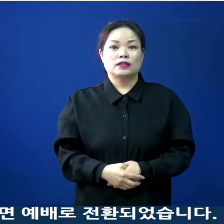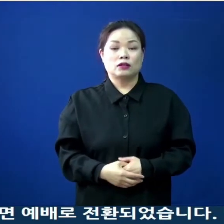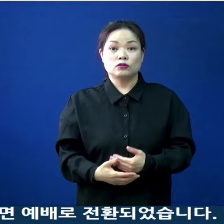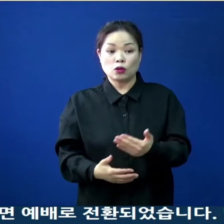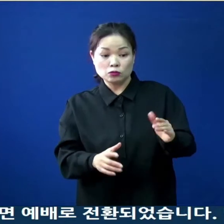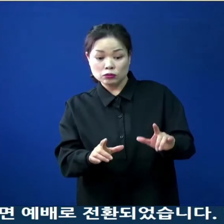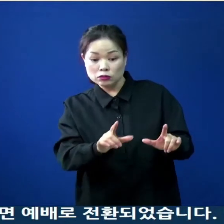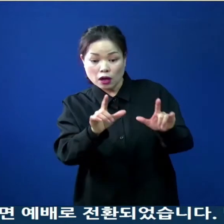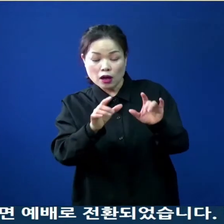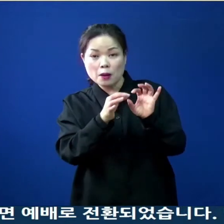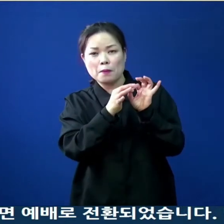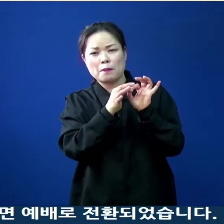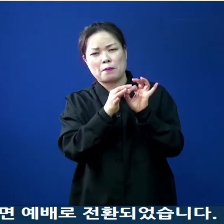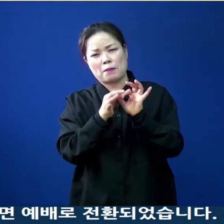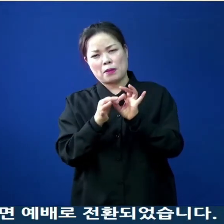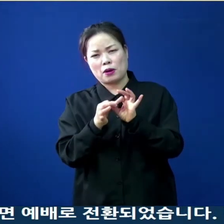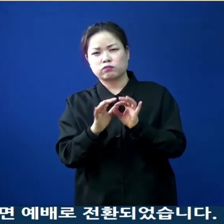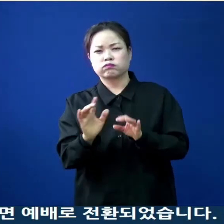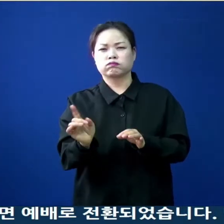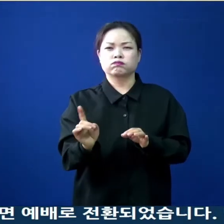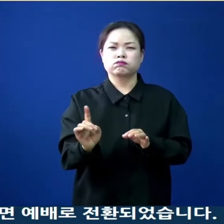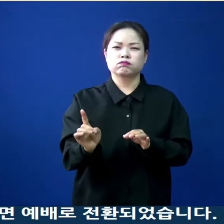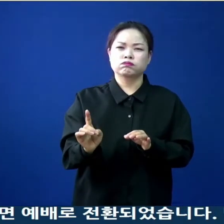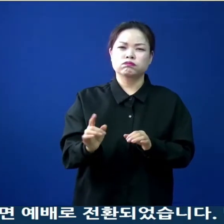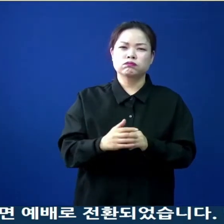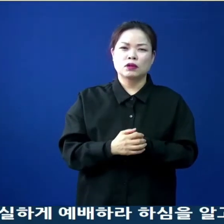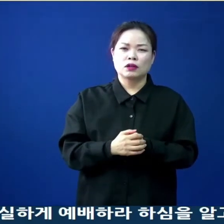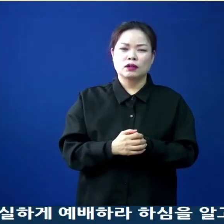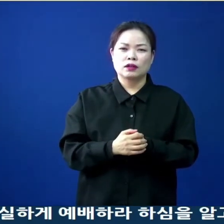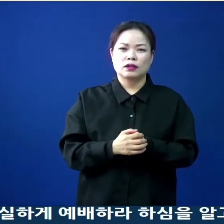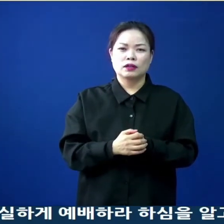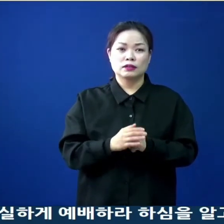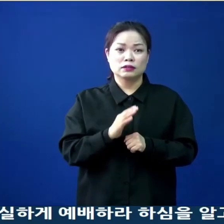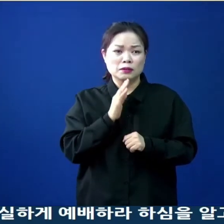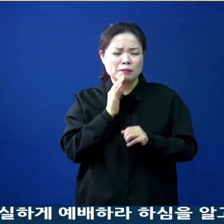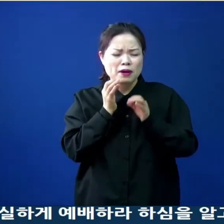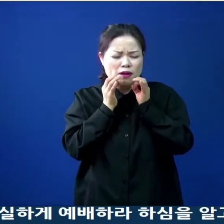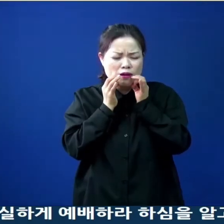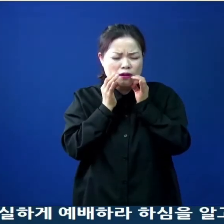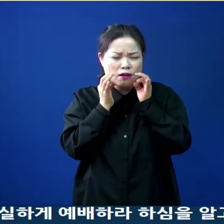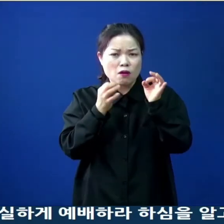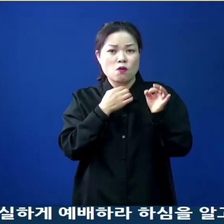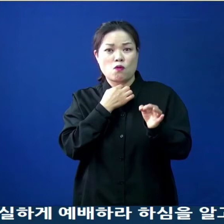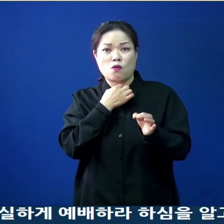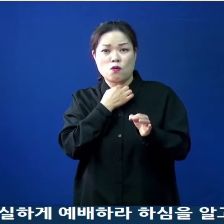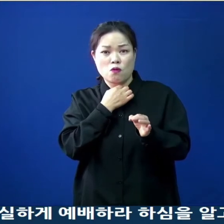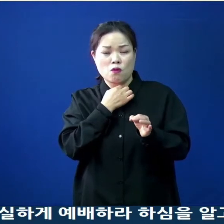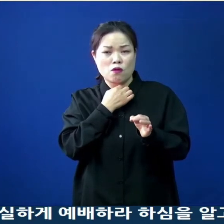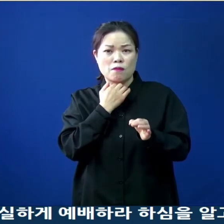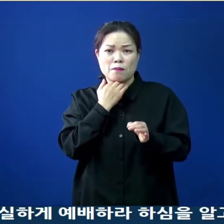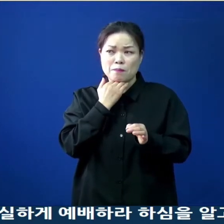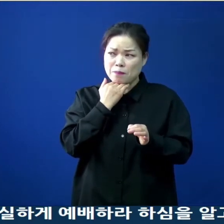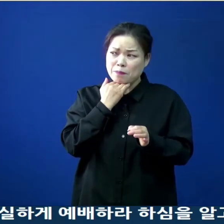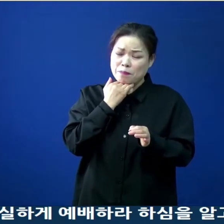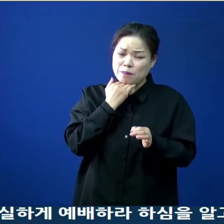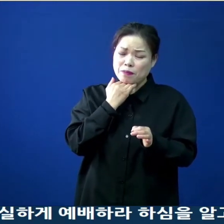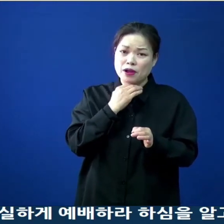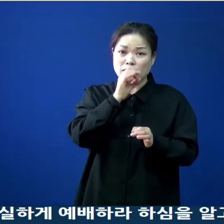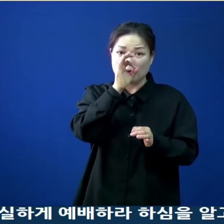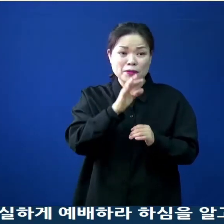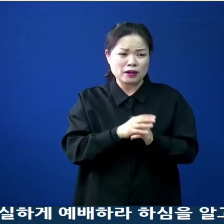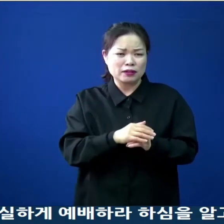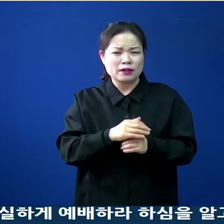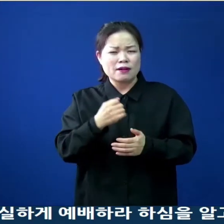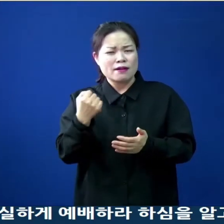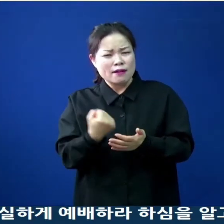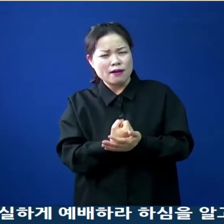여러분 살면서 무엇인가 정말 간절히 원해서 기다릴 수 없어서